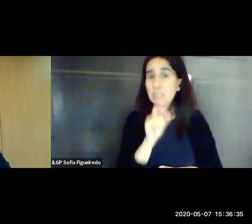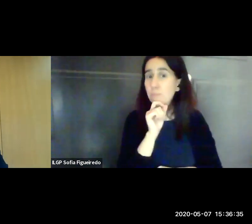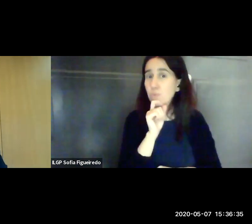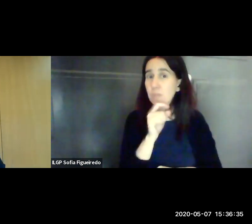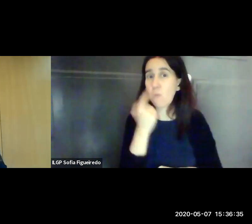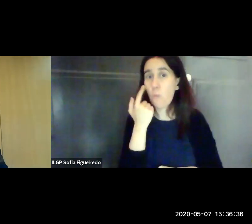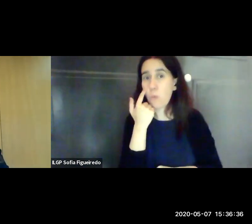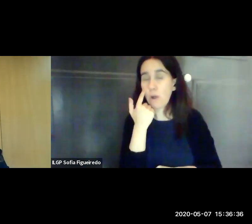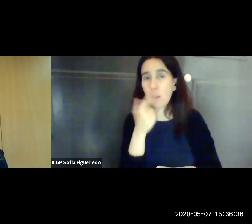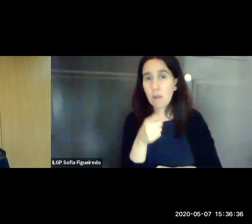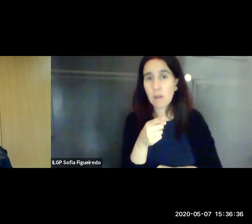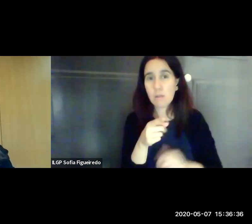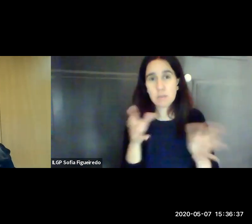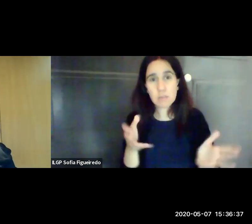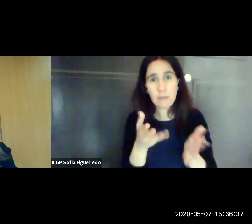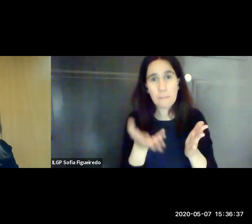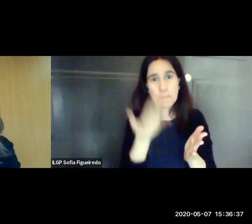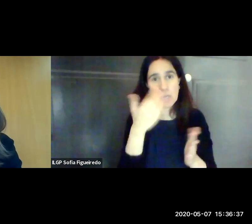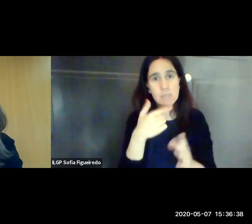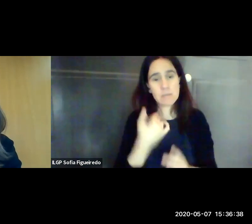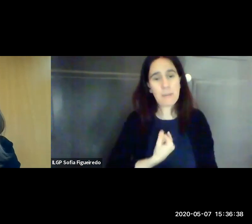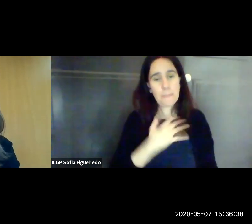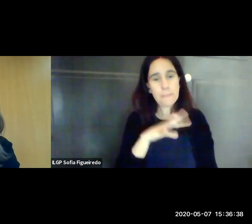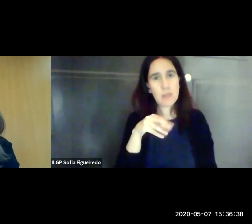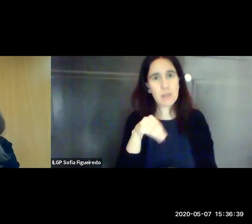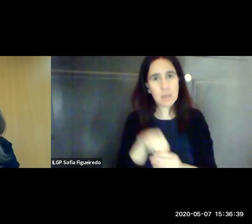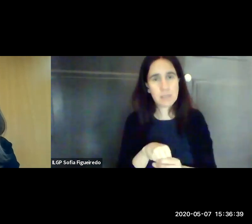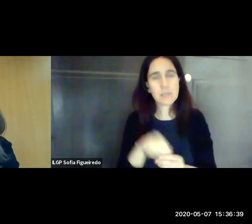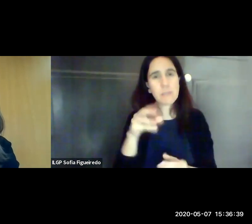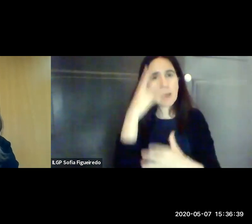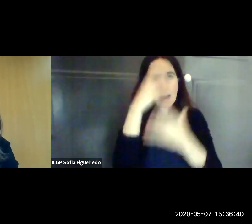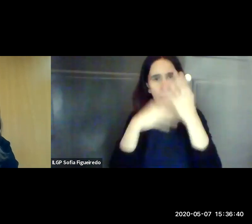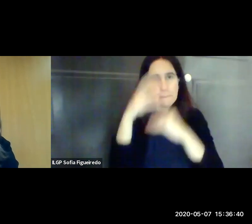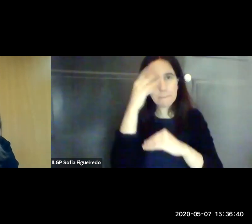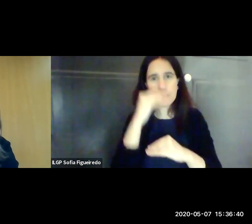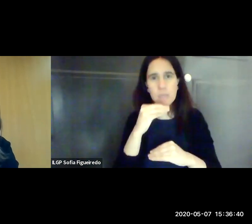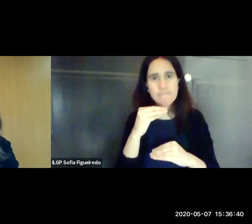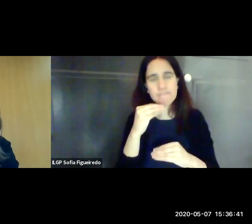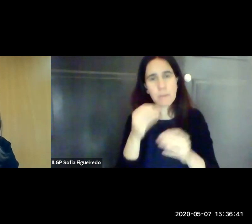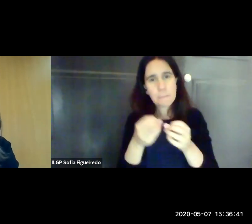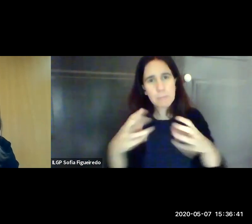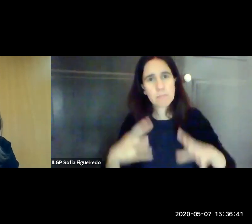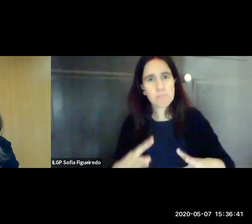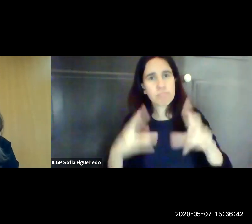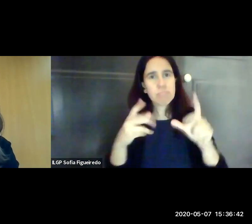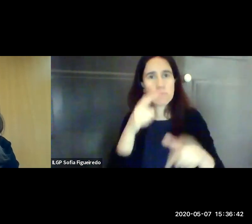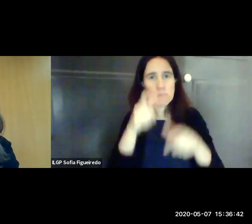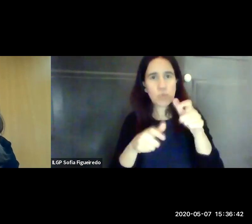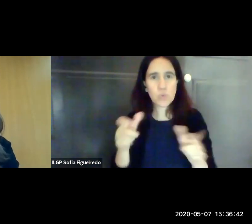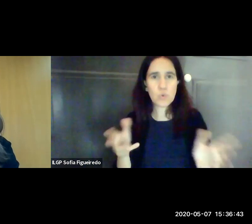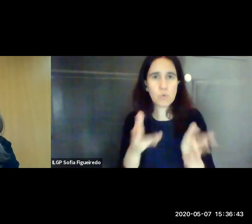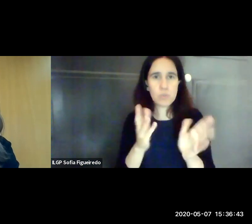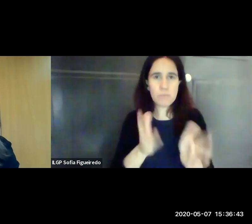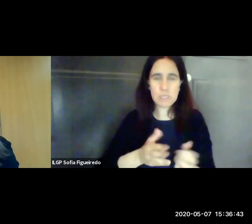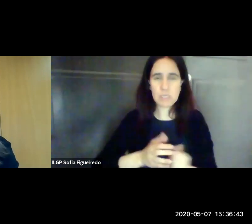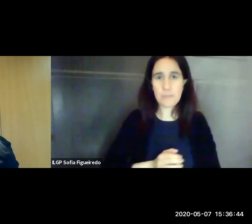estimular o sentido de pertença e encorajar a aprendizagem e o crescimento contínuo das pessoas. Criar um clima